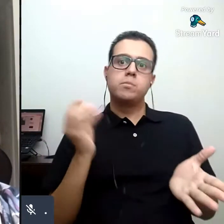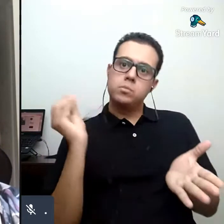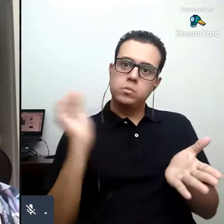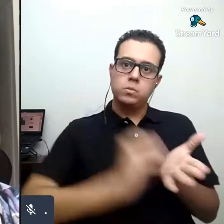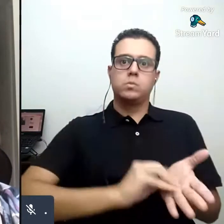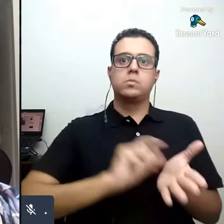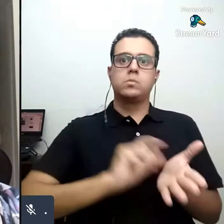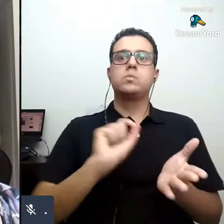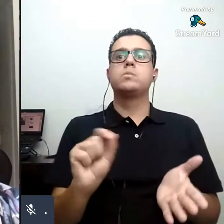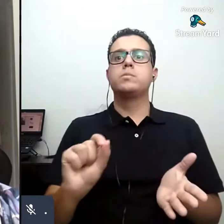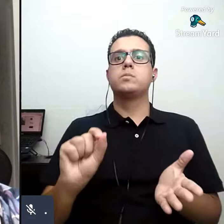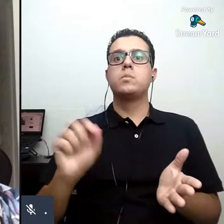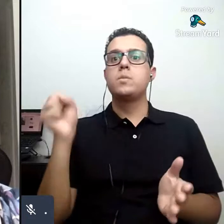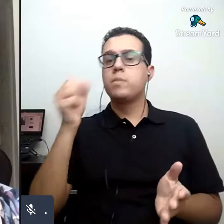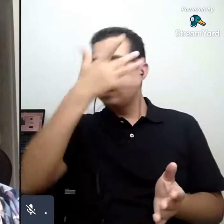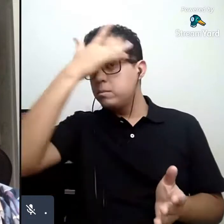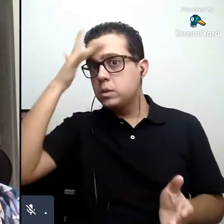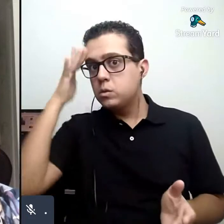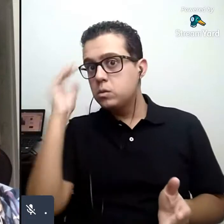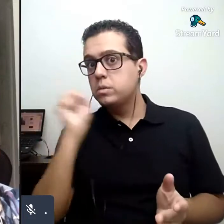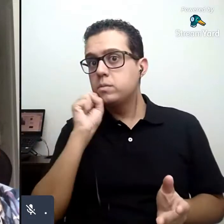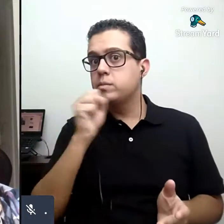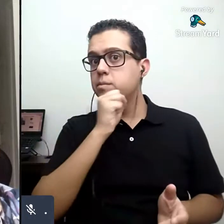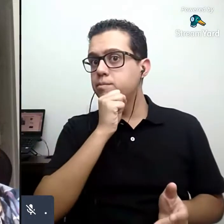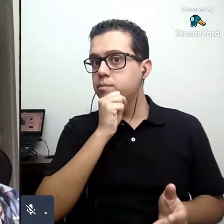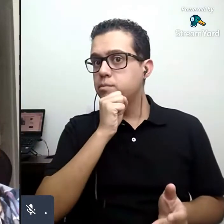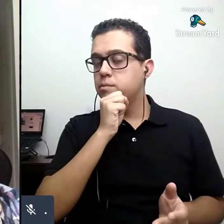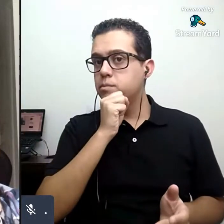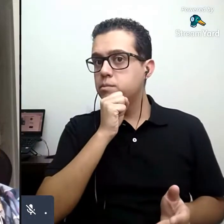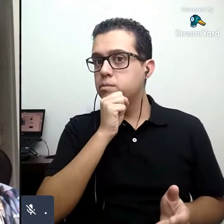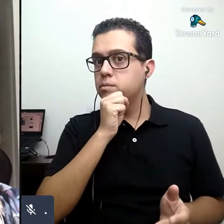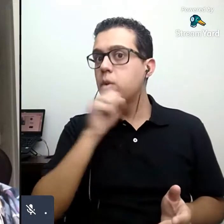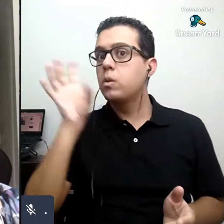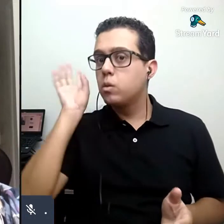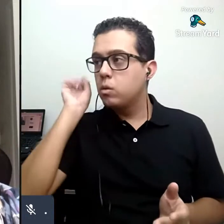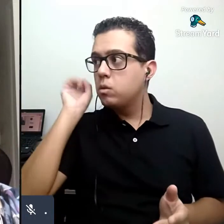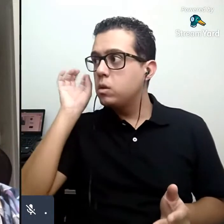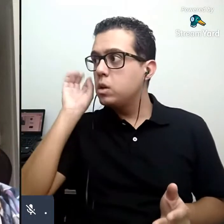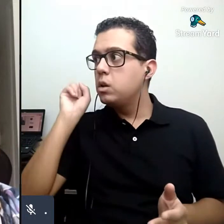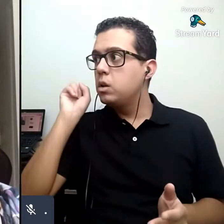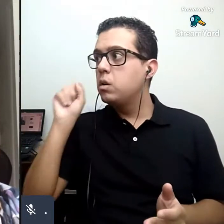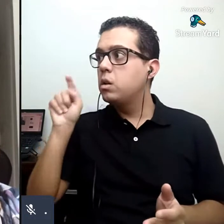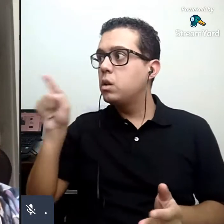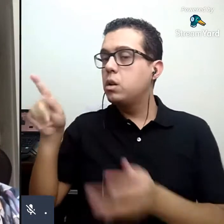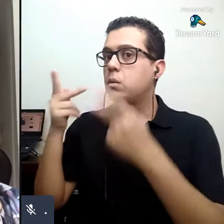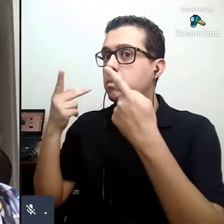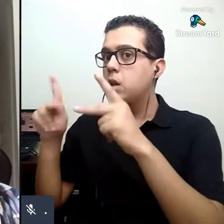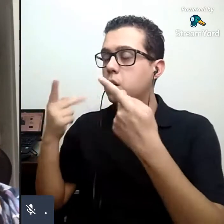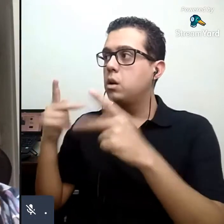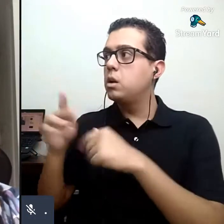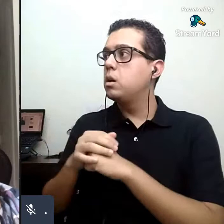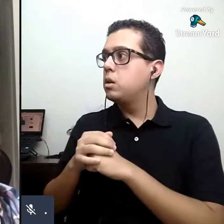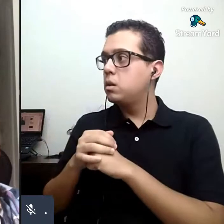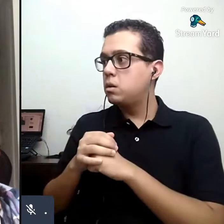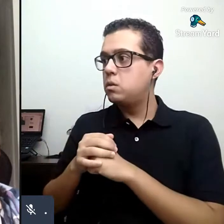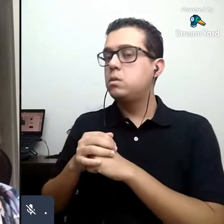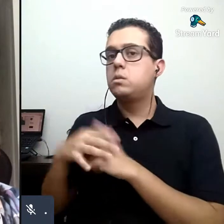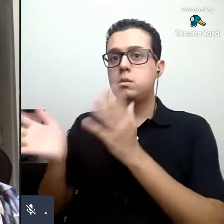os samaritanos ouviram a palavra, até Jesus tem ali